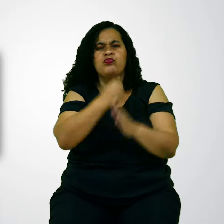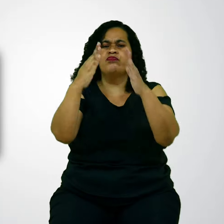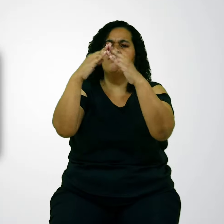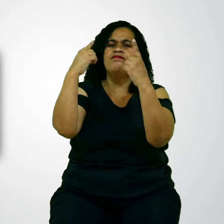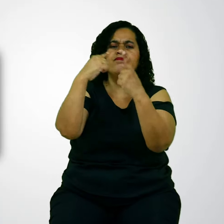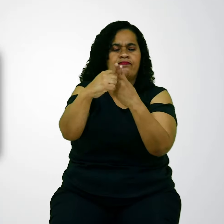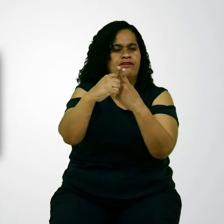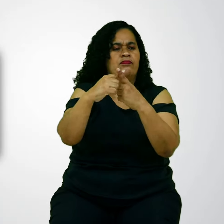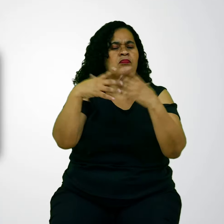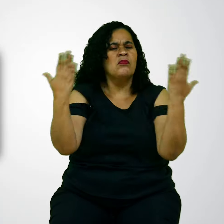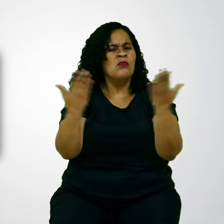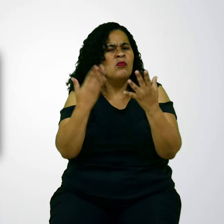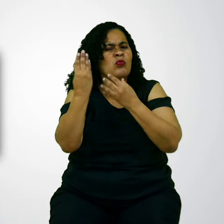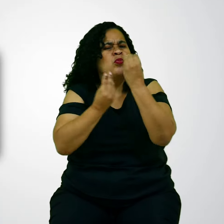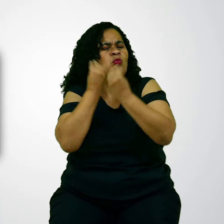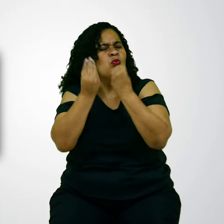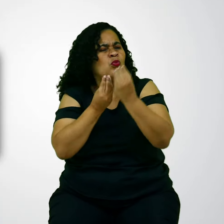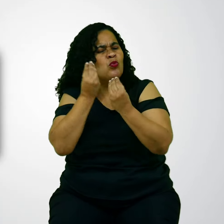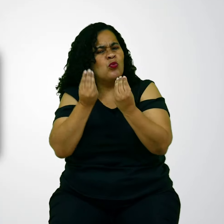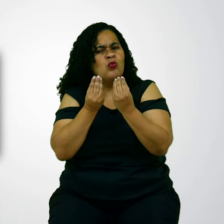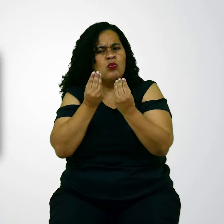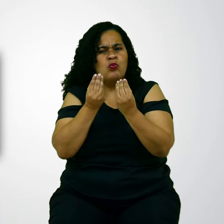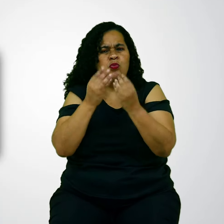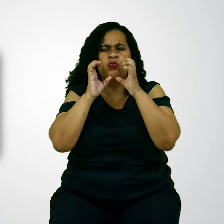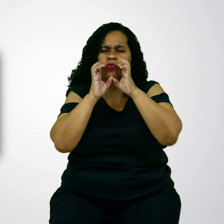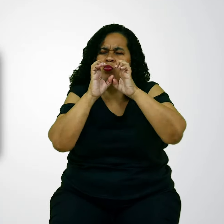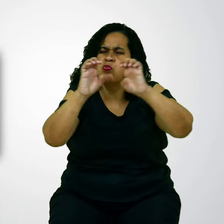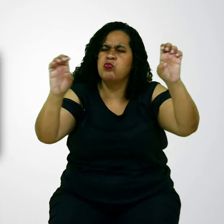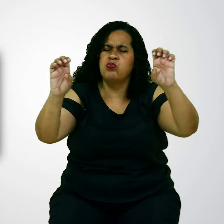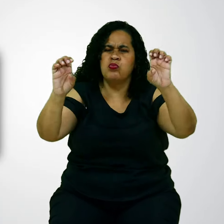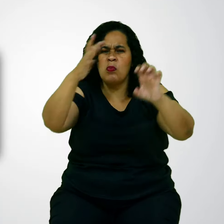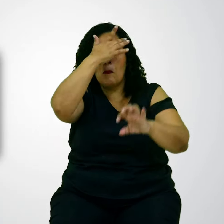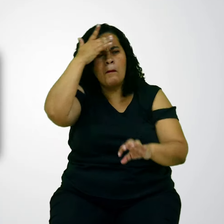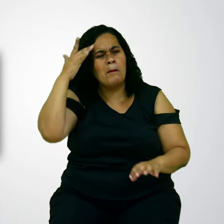as pessoas? Como que é o desenvolvimento dessa igreja?